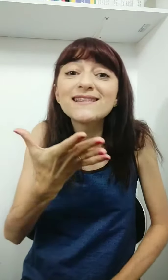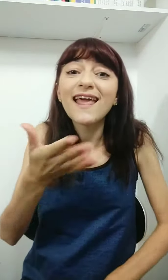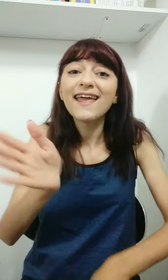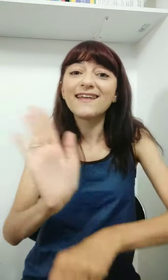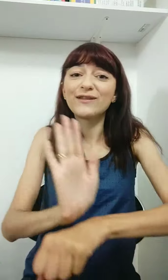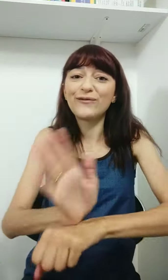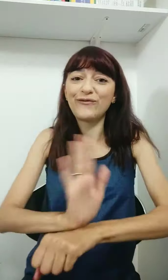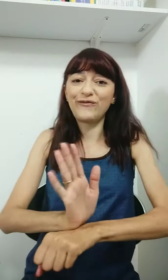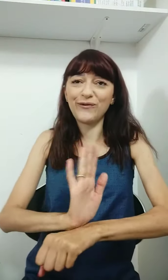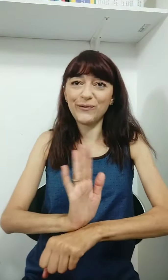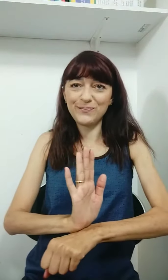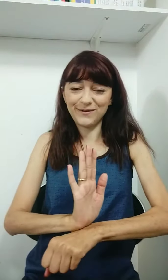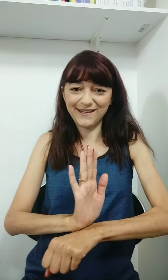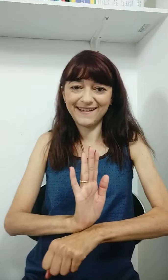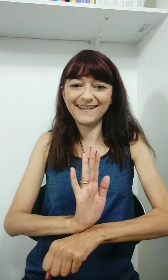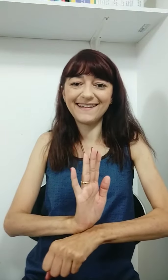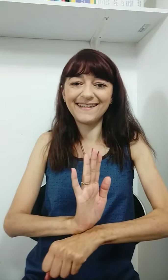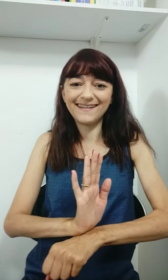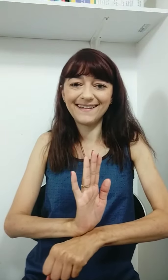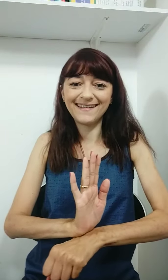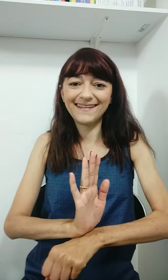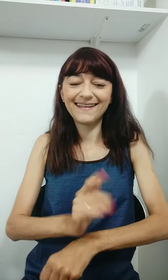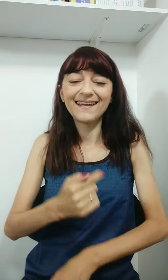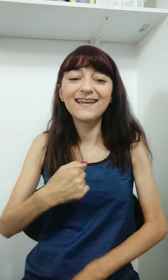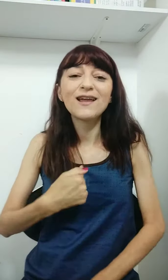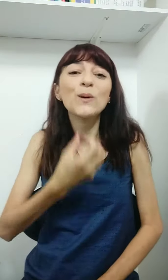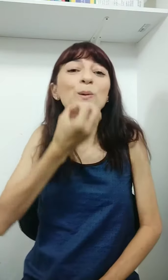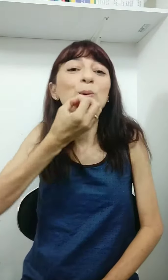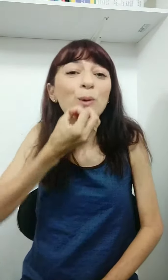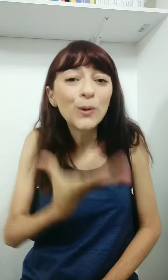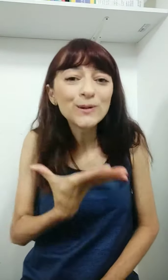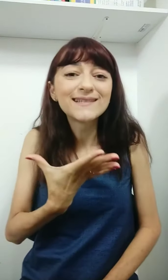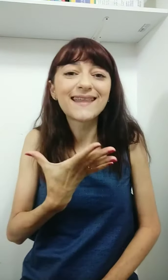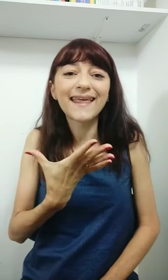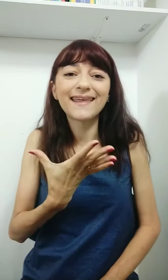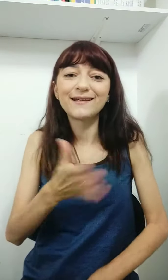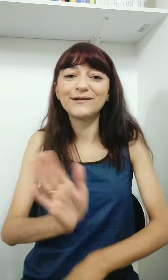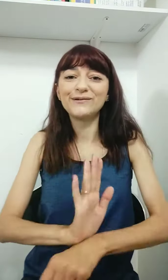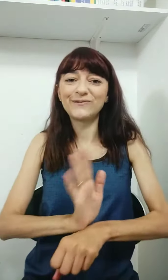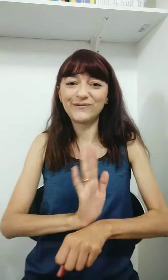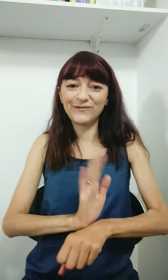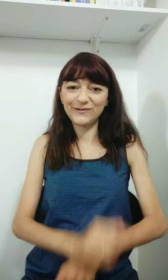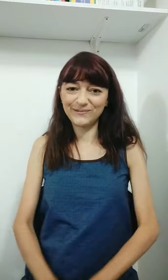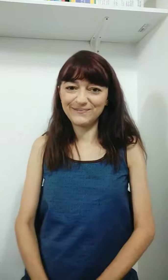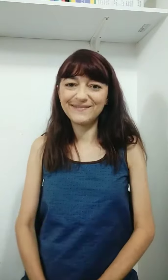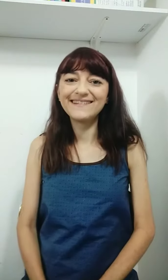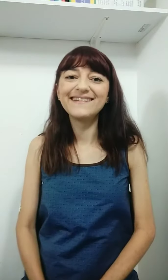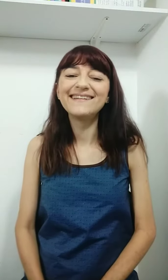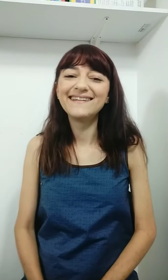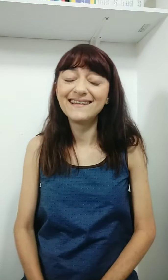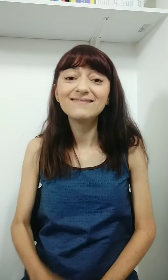realmente falar é que eu gostei do filme. Eu gostei do filme, né? Às vezes esse sinal também é utilizado para